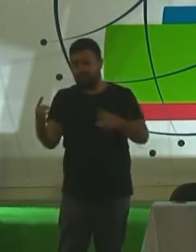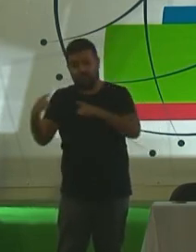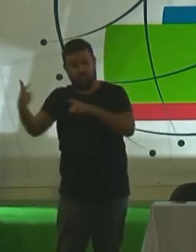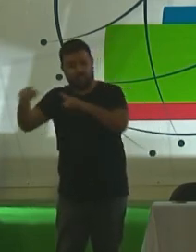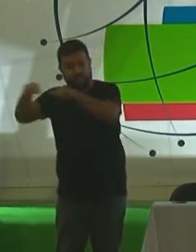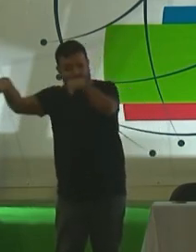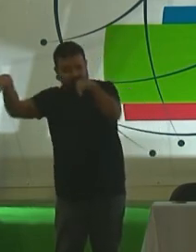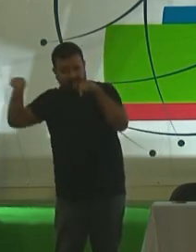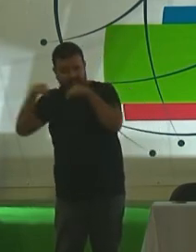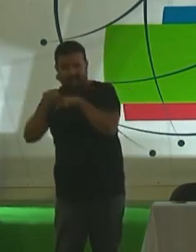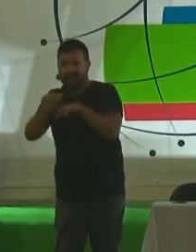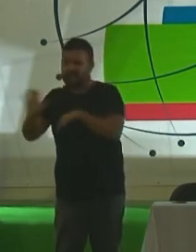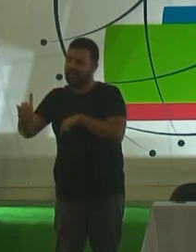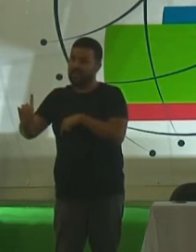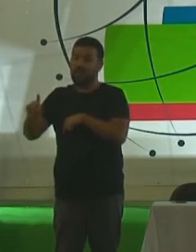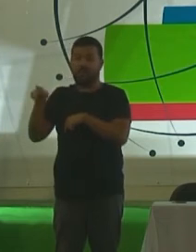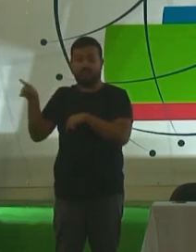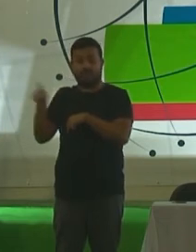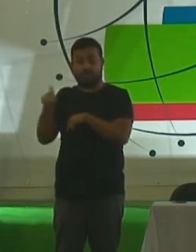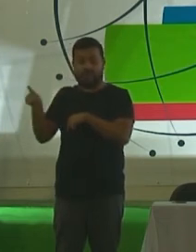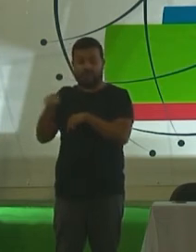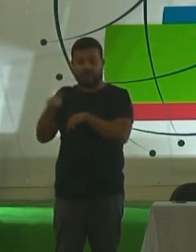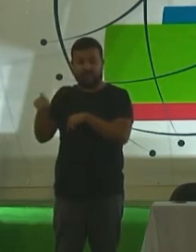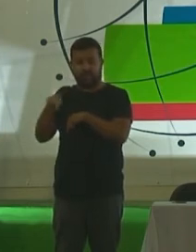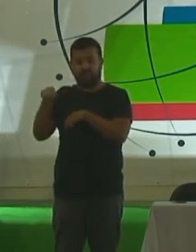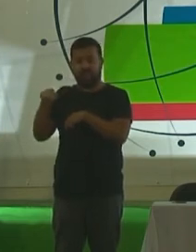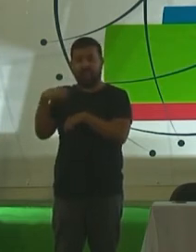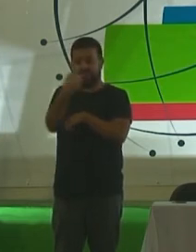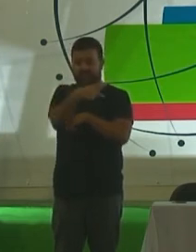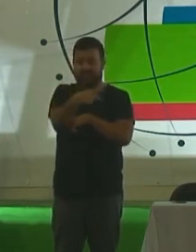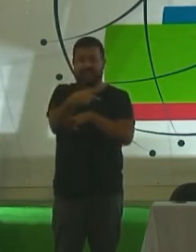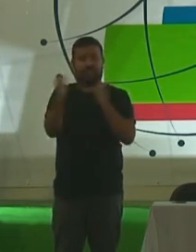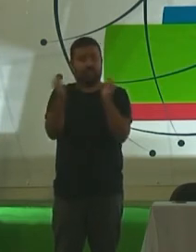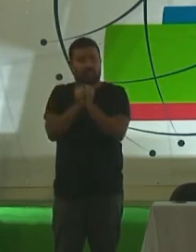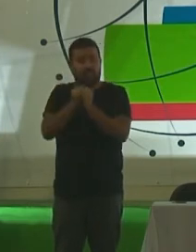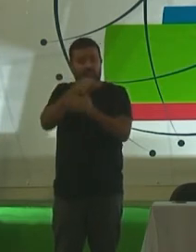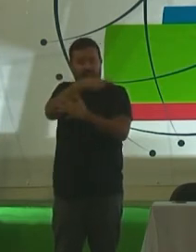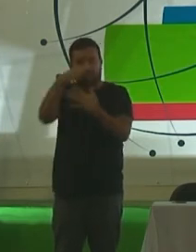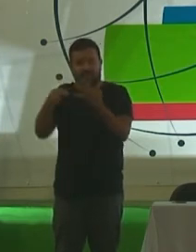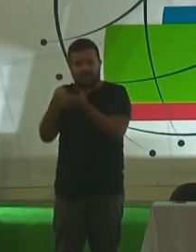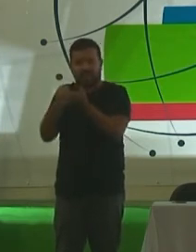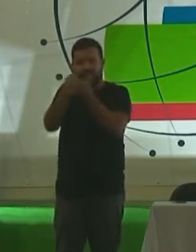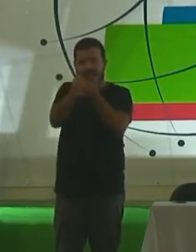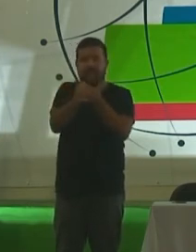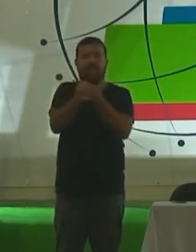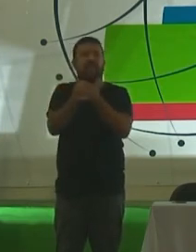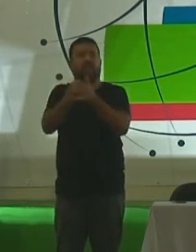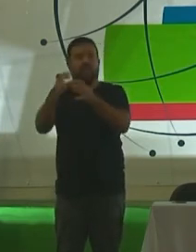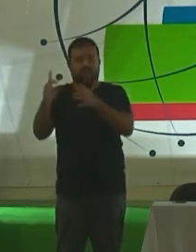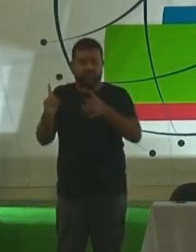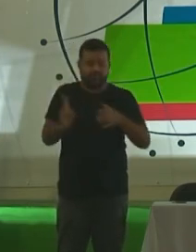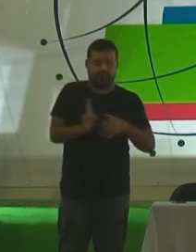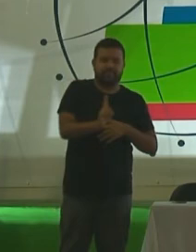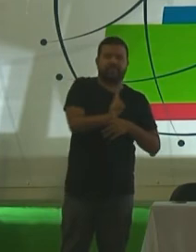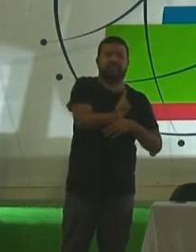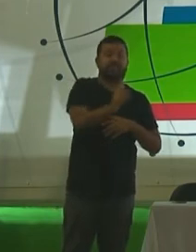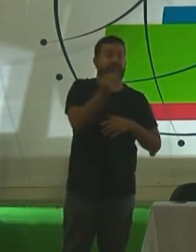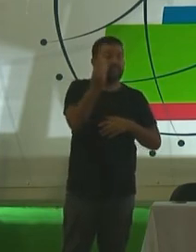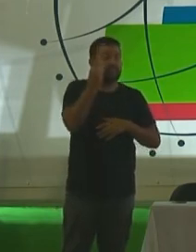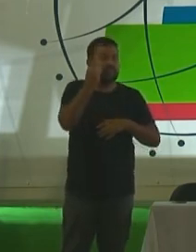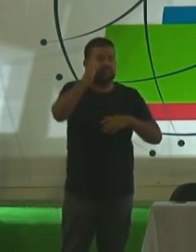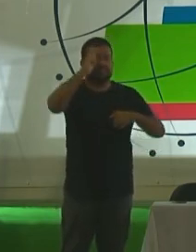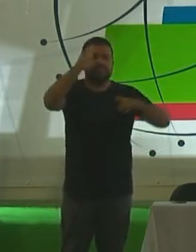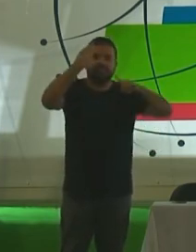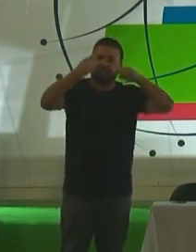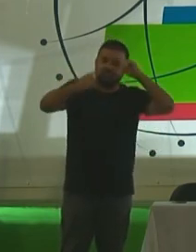O professor da sala, com o apoio do NAP, com o apoio de todos os membros NAP atuantes, ele vai desenvolver a